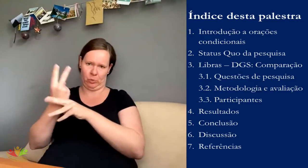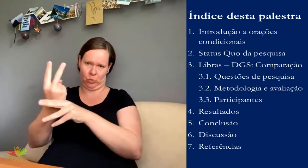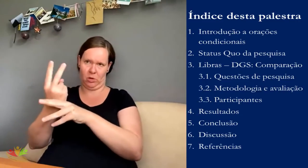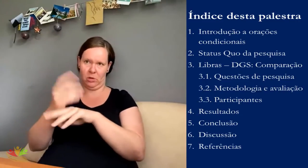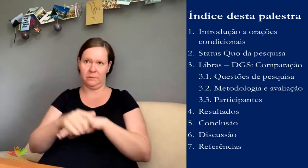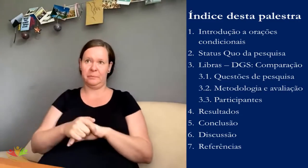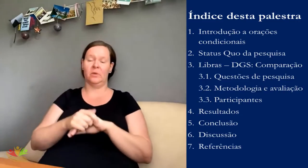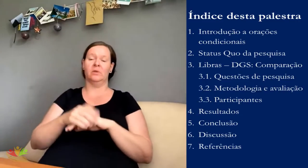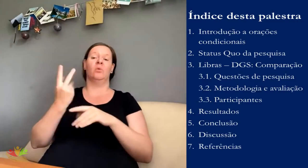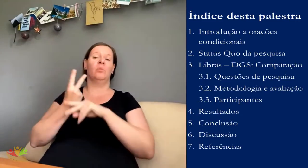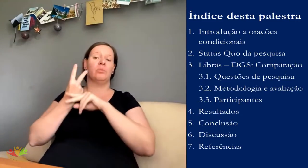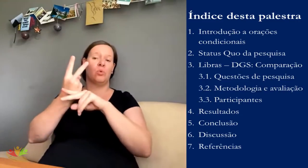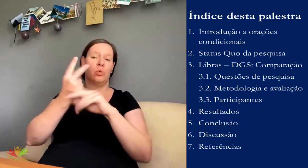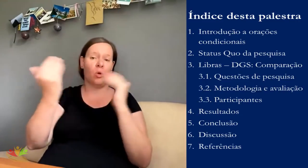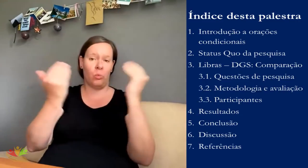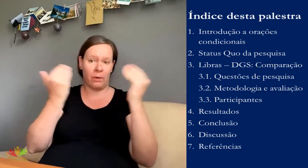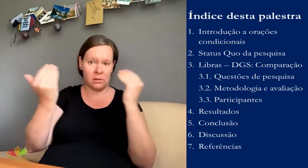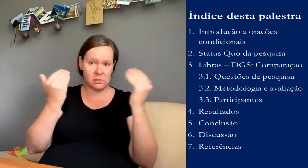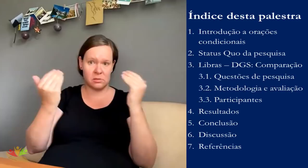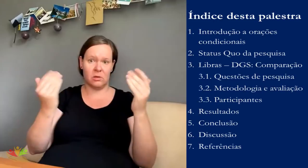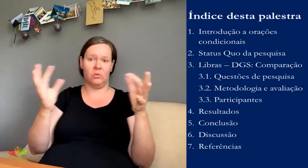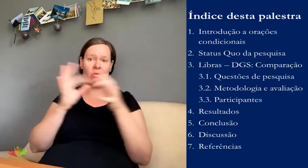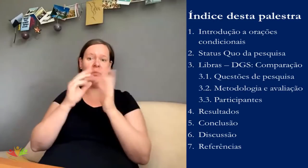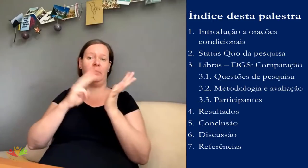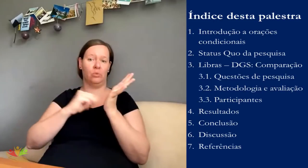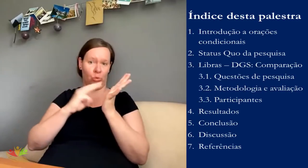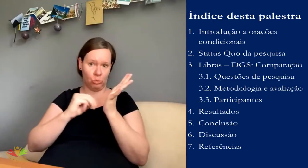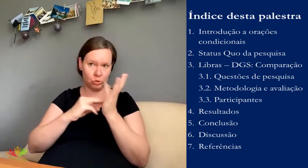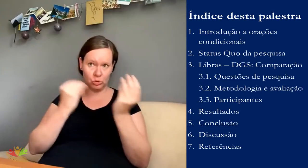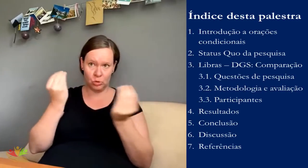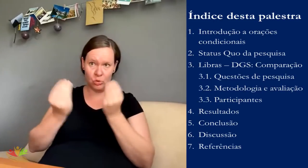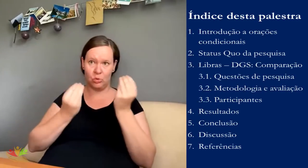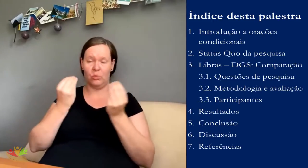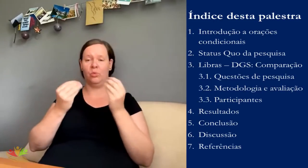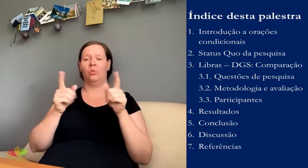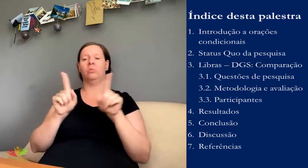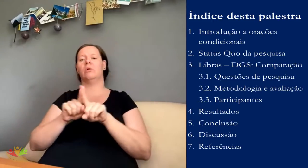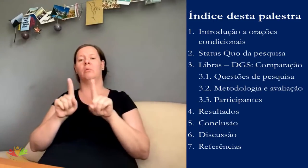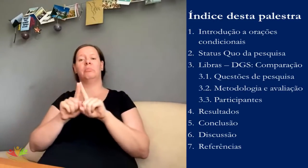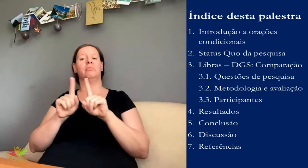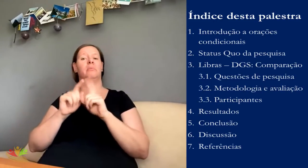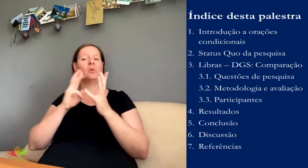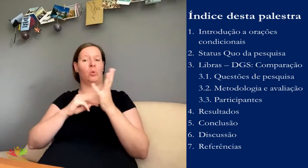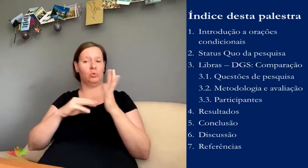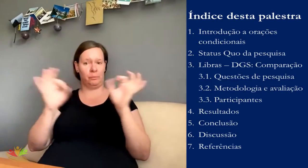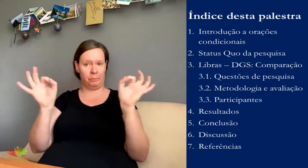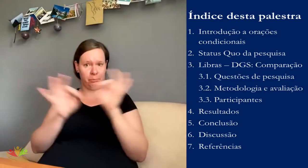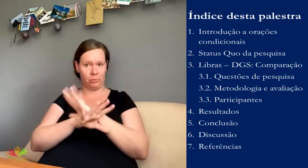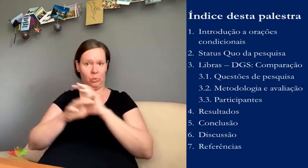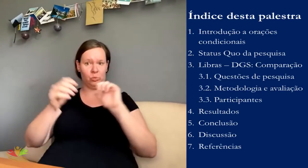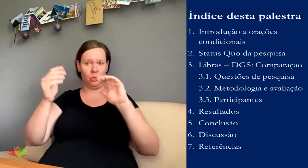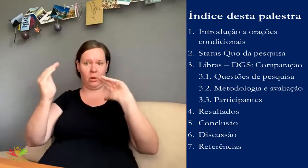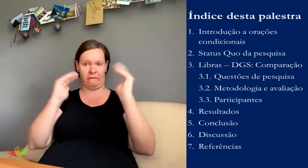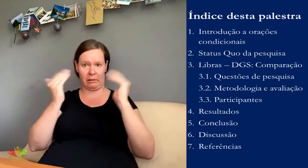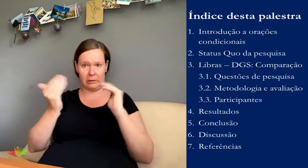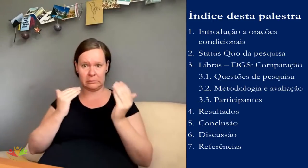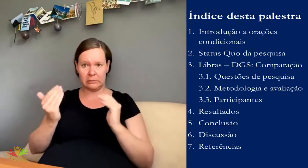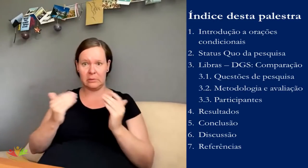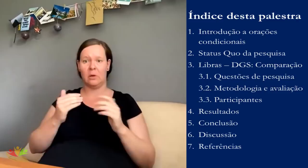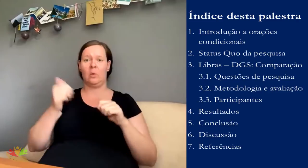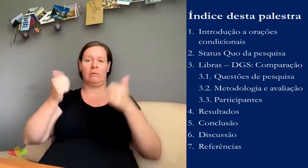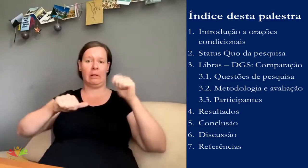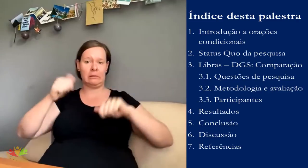sinais com sentenças condicionais e o que ainda vai ser feito. E também a gente vai procurar